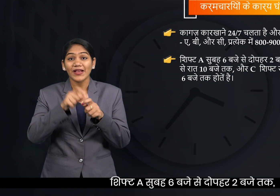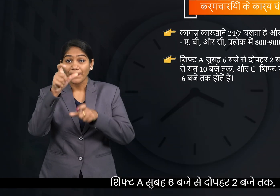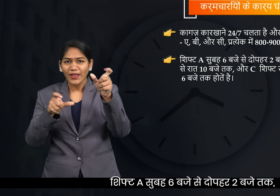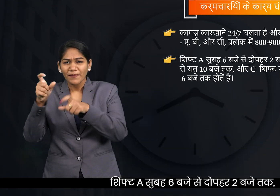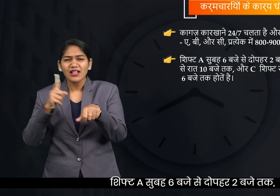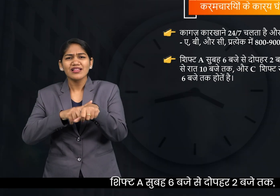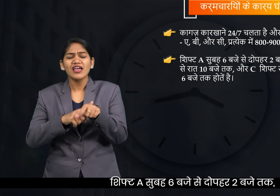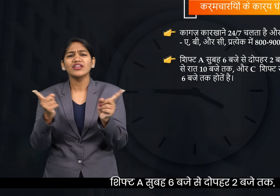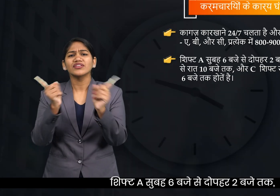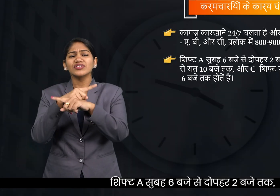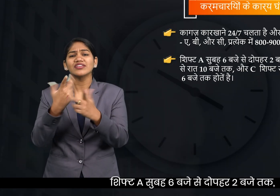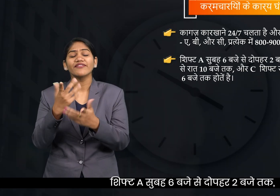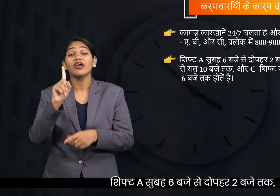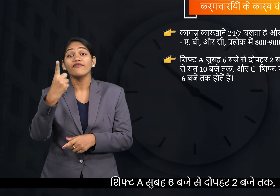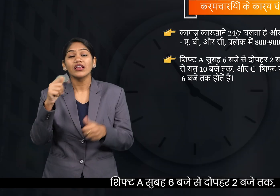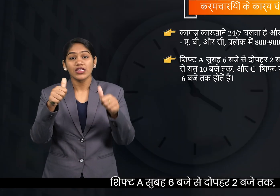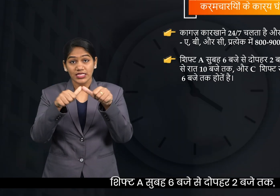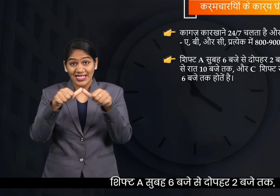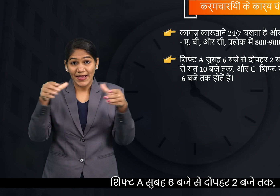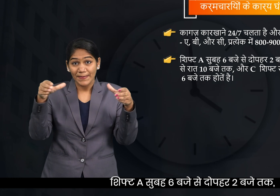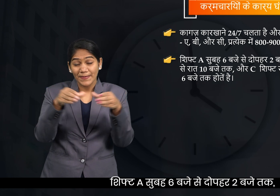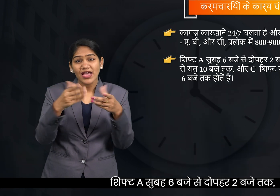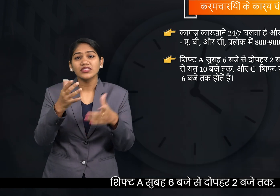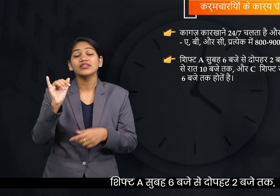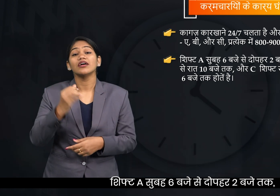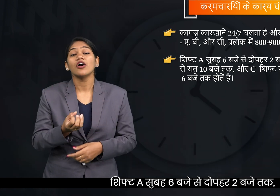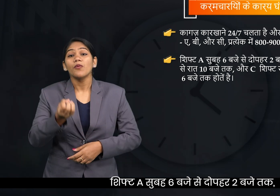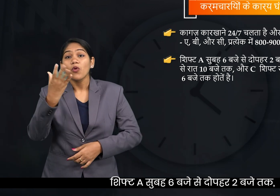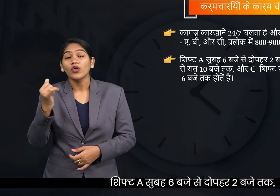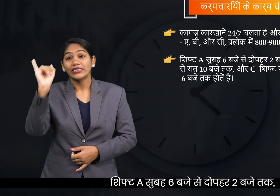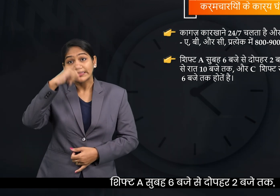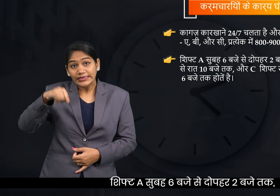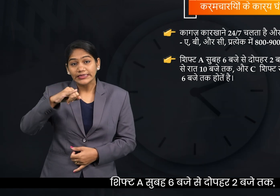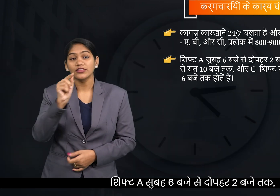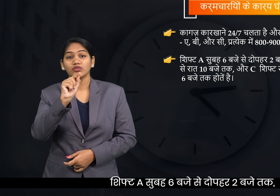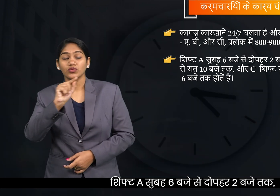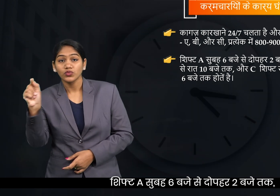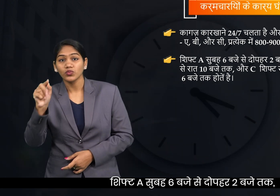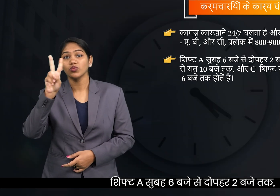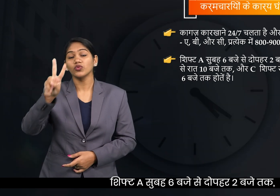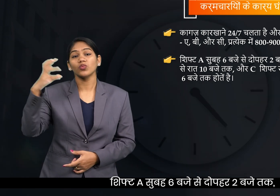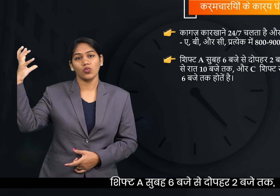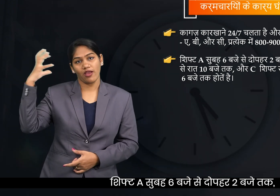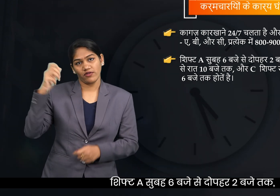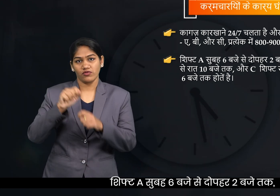शिफ्ट ए सुबह 6 बजे से दोपहर 2 बजे तक।